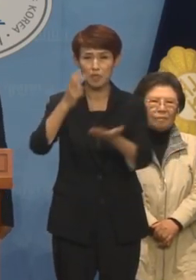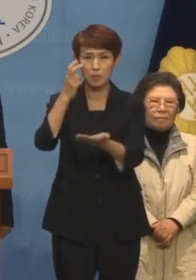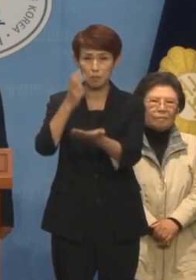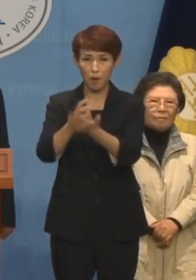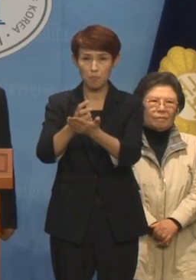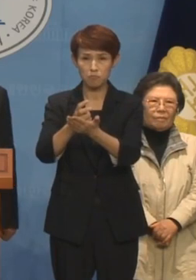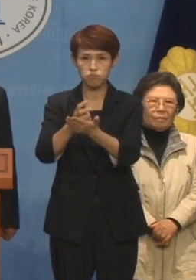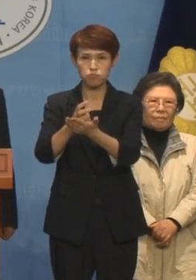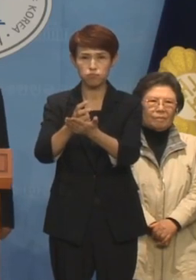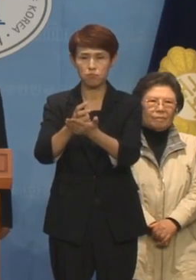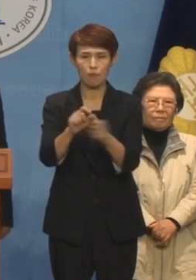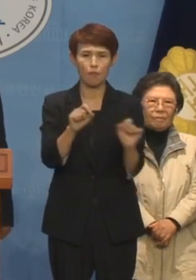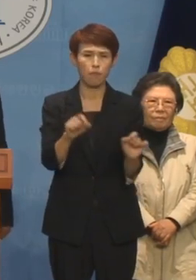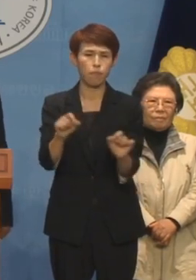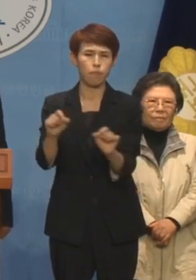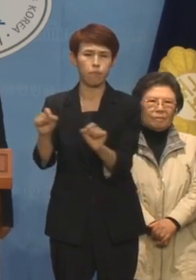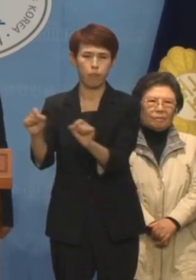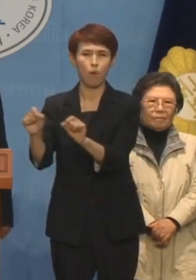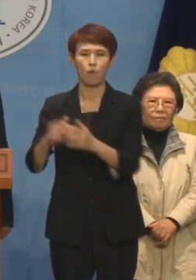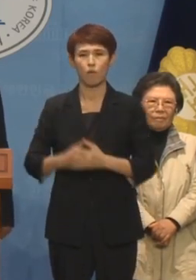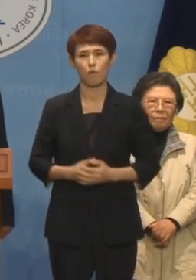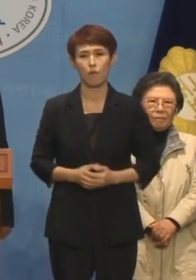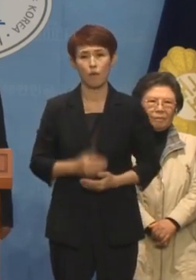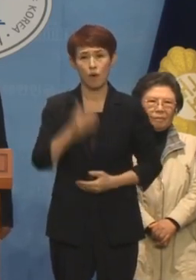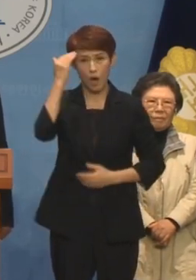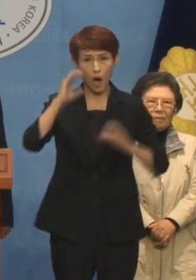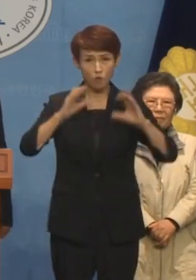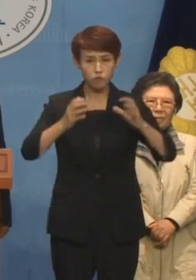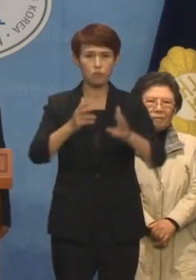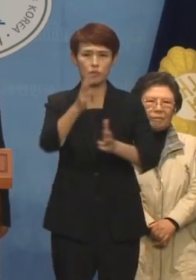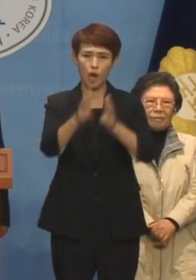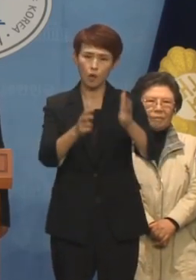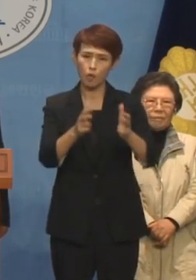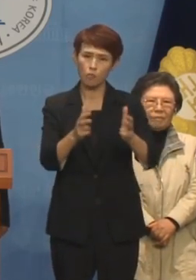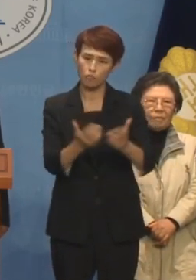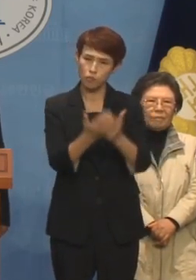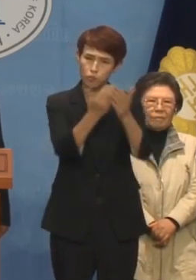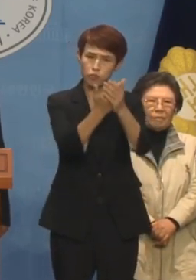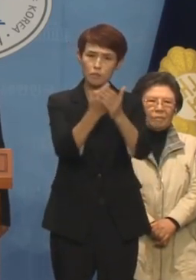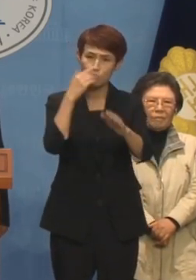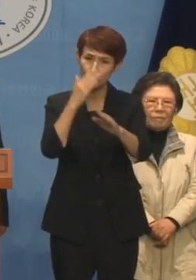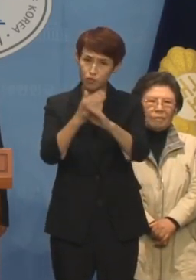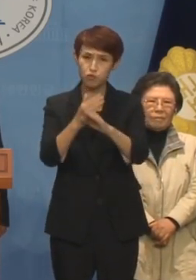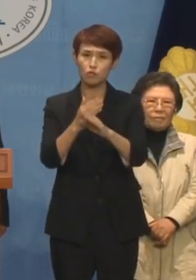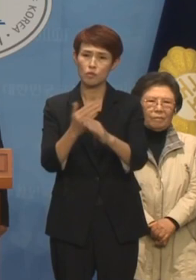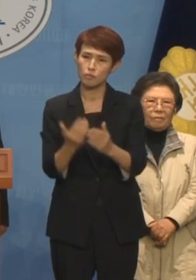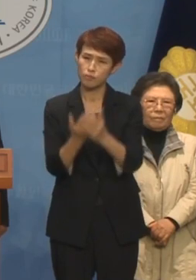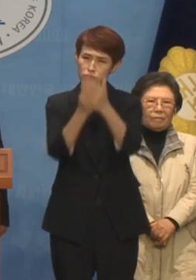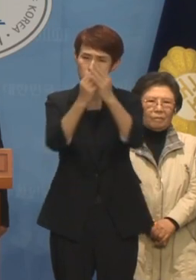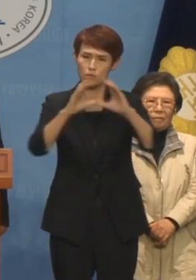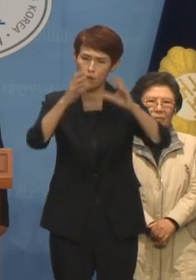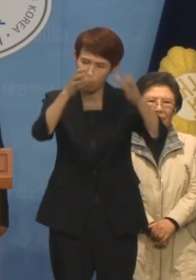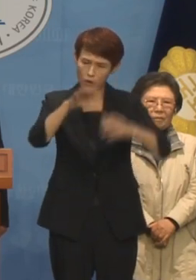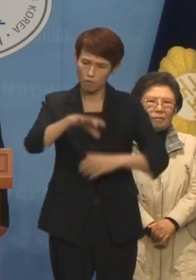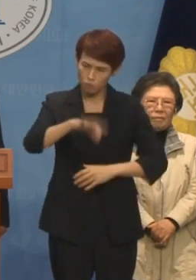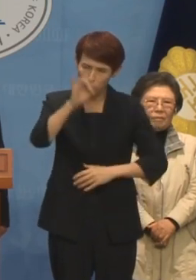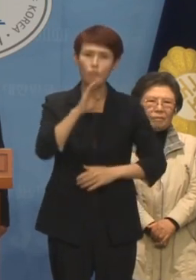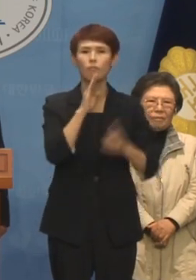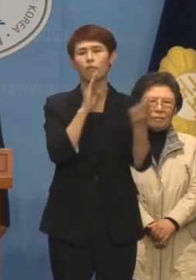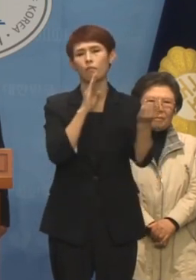지금까지 끌고 왔습니다. 대한민국은 산업화와 민주화를 동시에 이룬 세계에서 유일한 나라라고